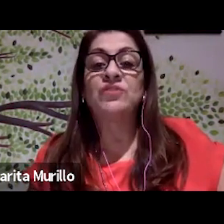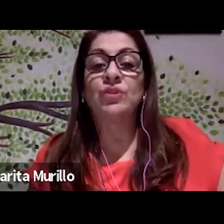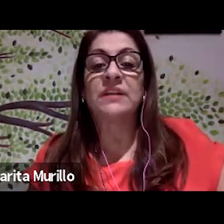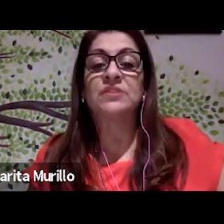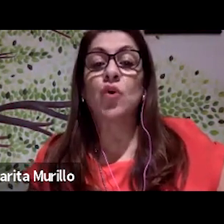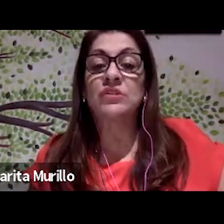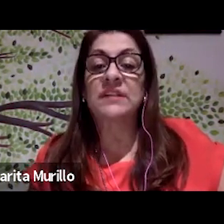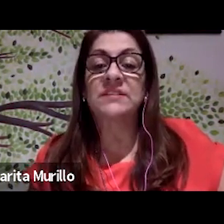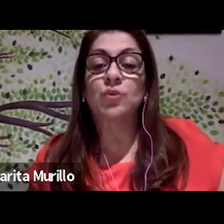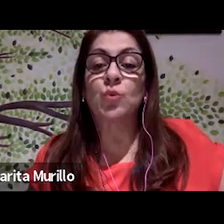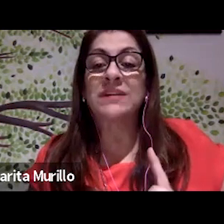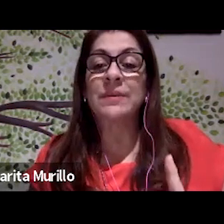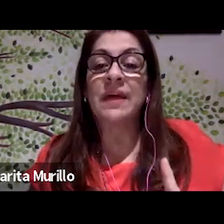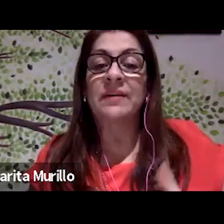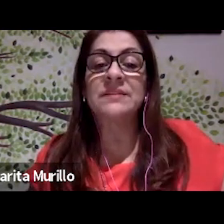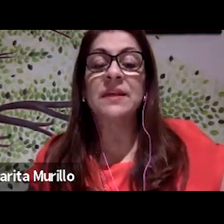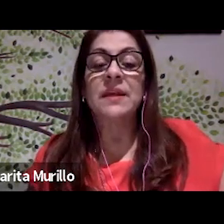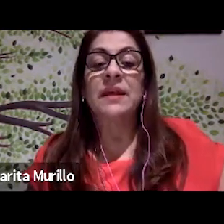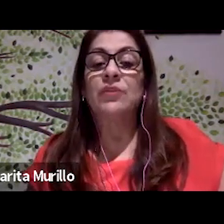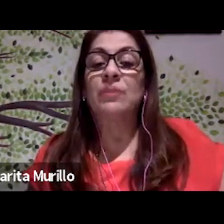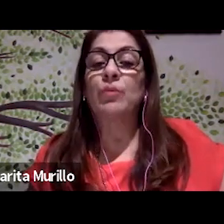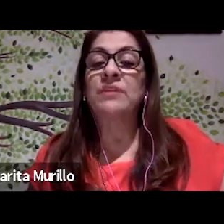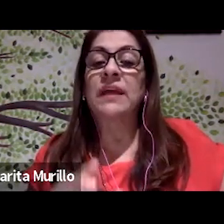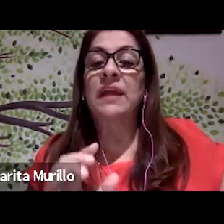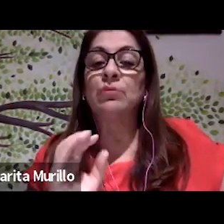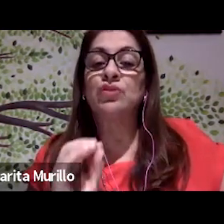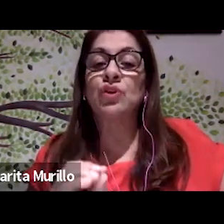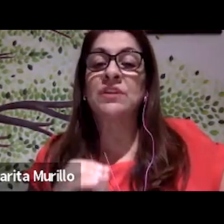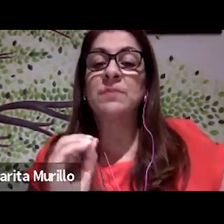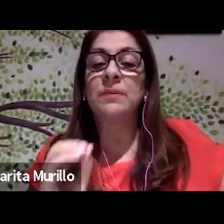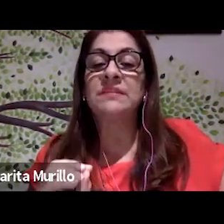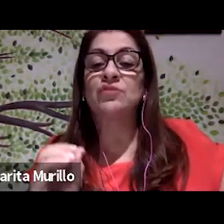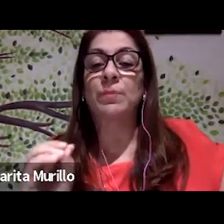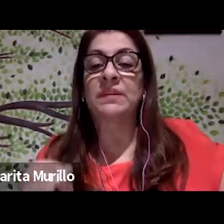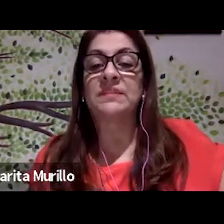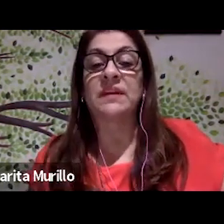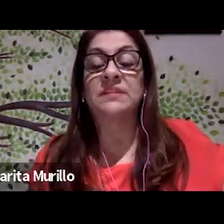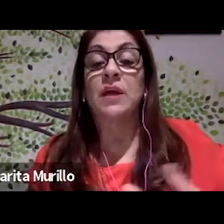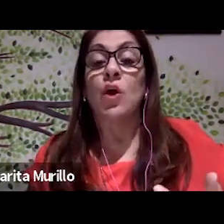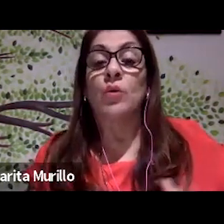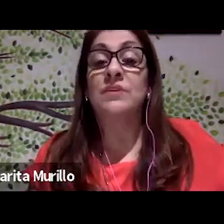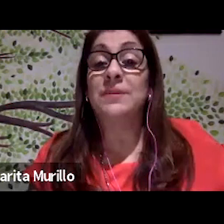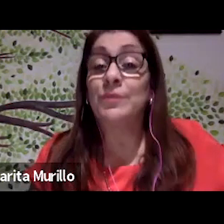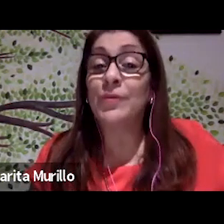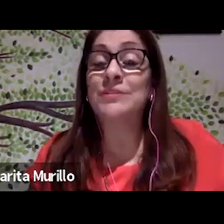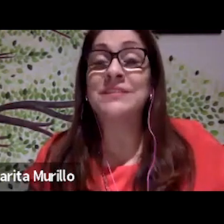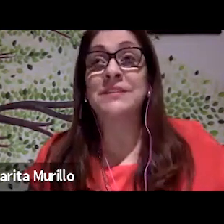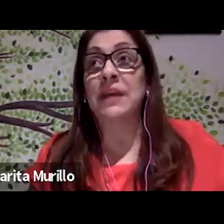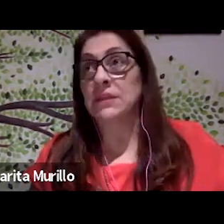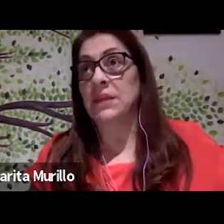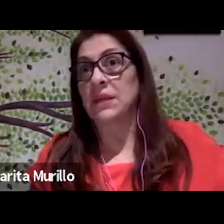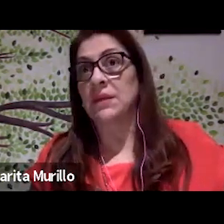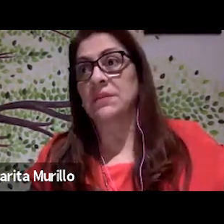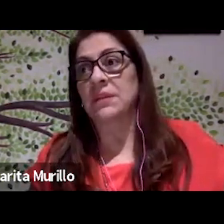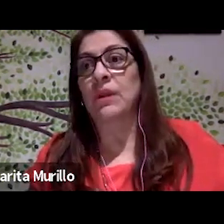con personas cosas o actividades que nos aportan emociones vivencias o aprendizajes cuando decimos de cosas